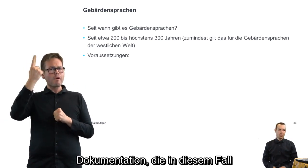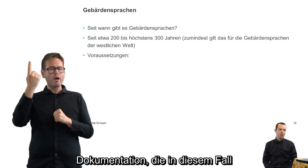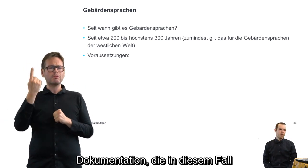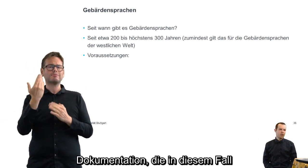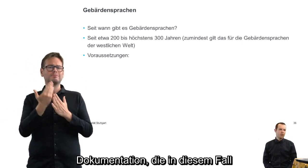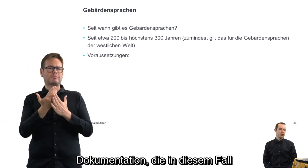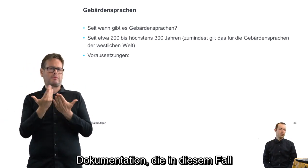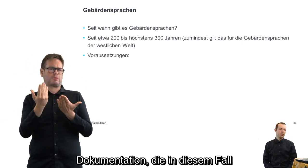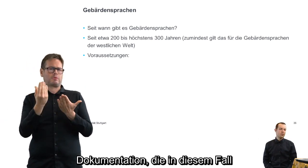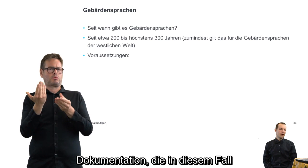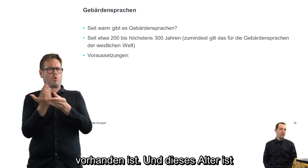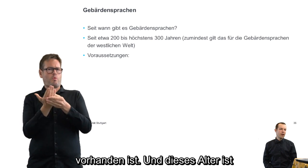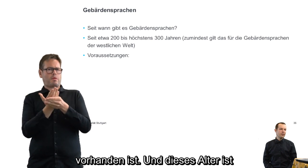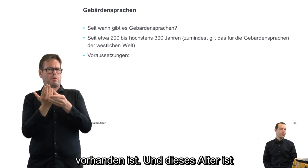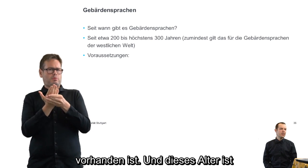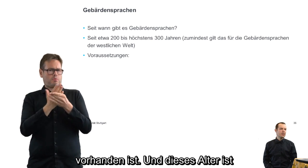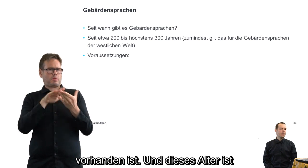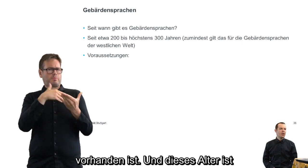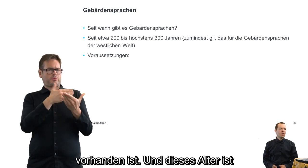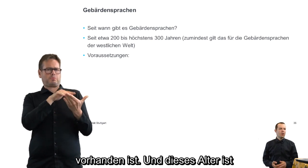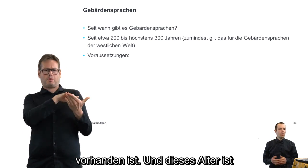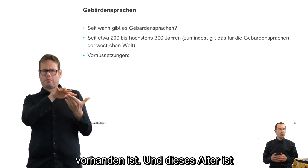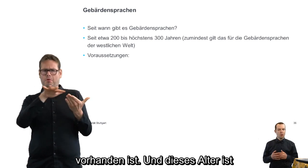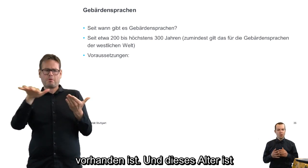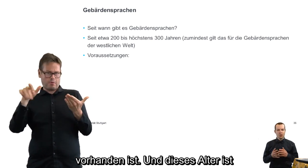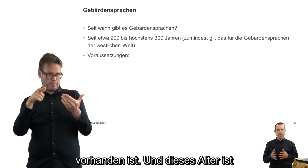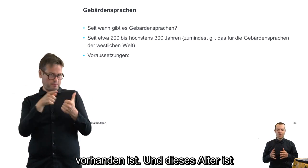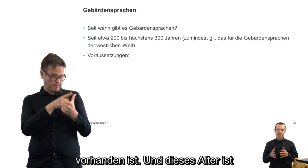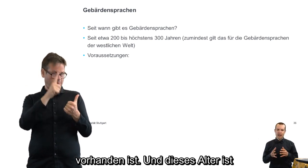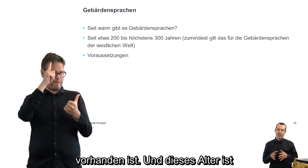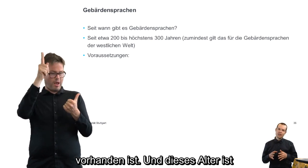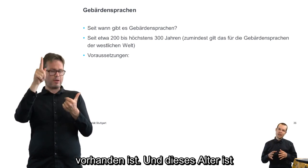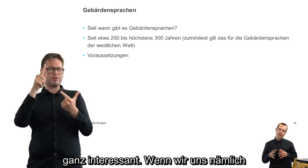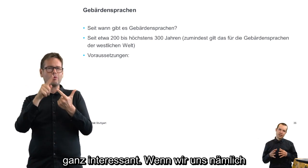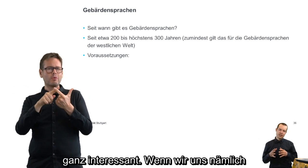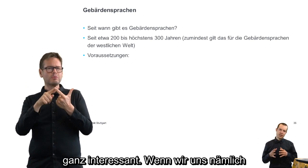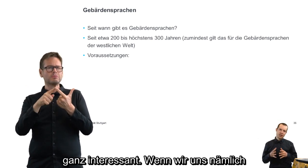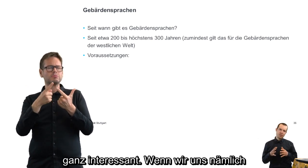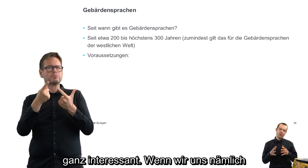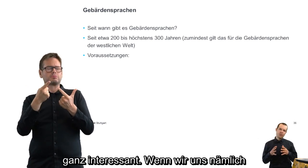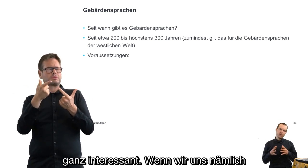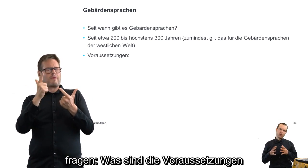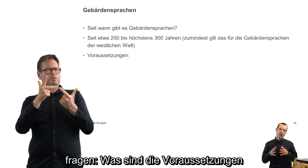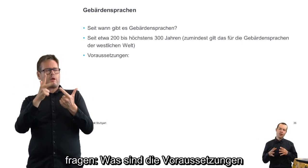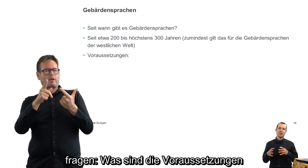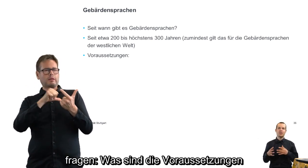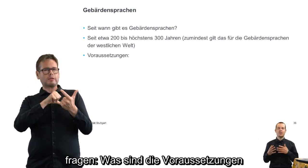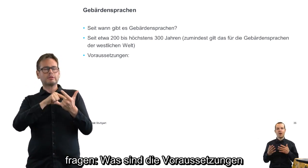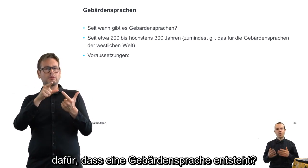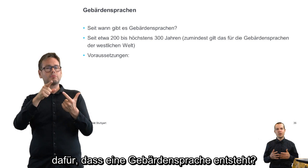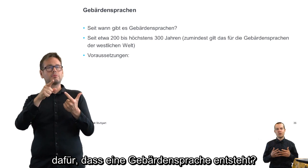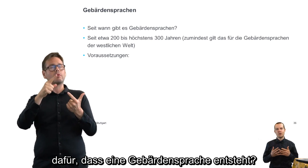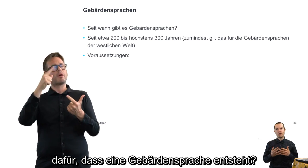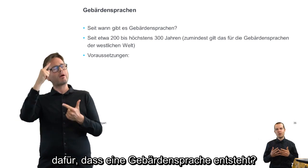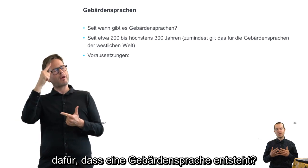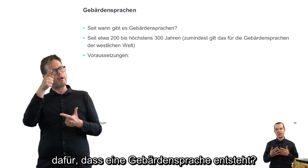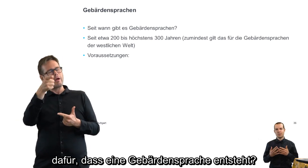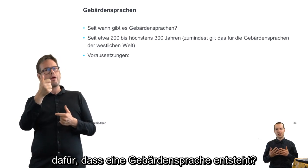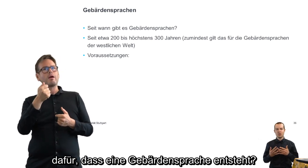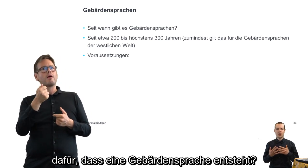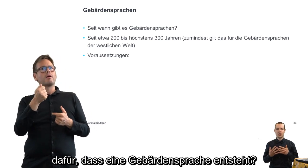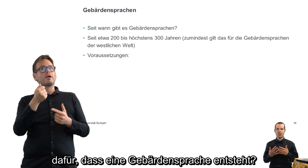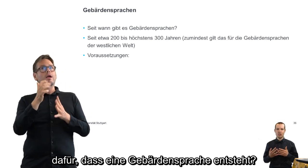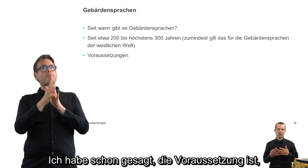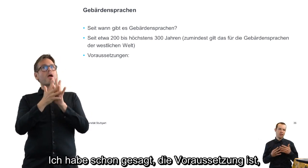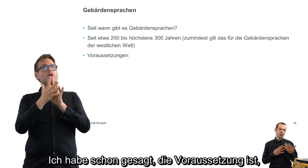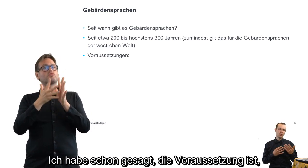der Dokumentation, die in diesem Fall vorhanden ist. Und dieses Alter ist eigentlich ganz interessant, wenn wir uns nämlich fragen, was sind denn die Voraussetzungen dafür, dass eine